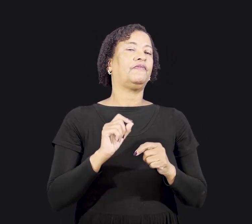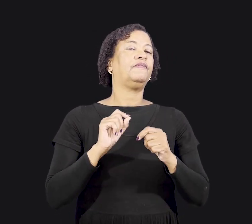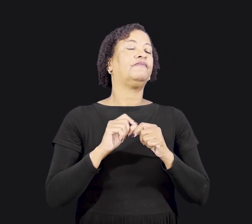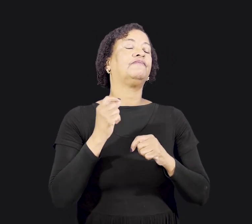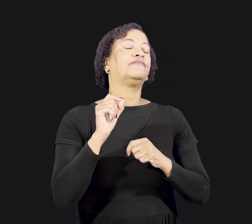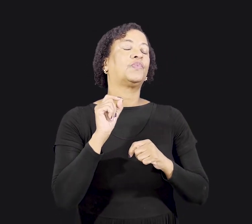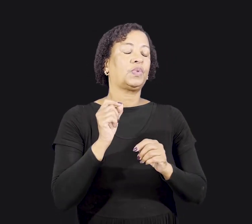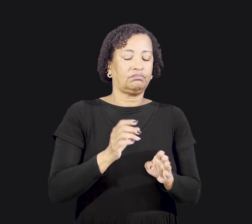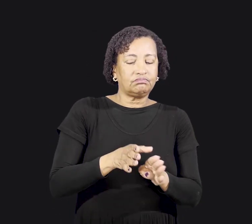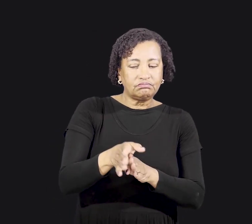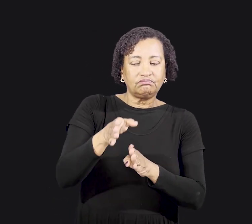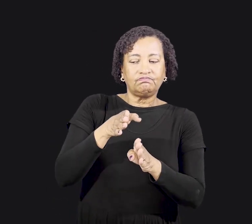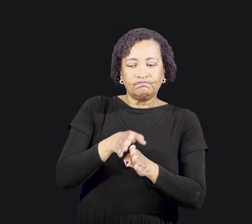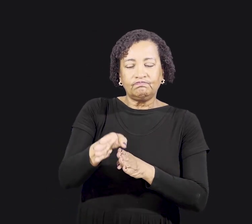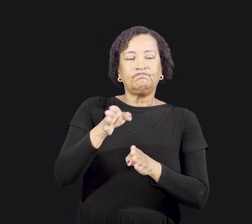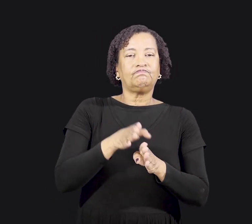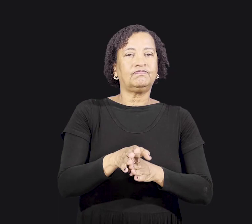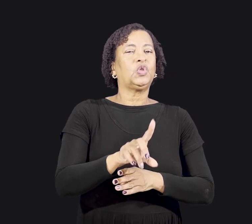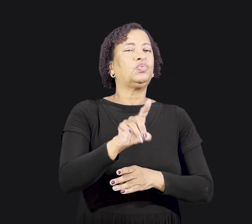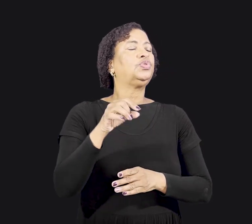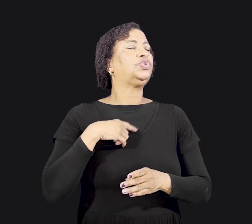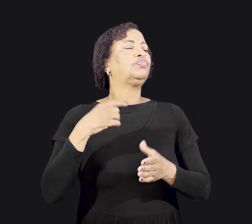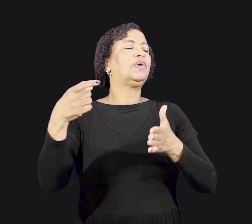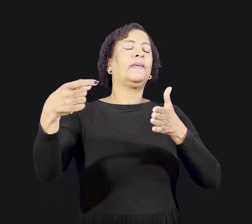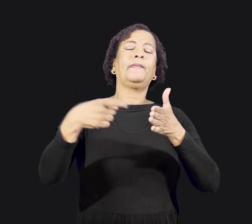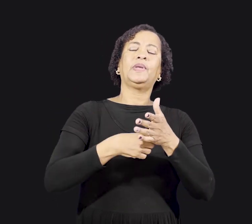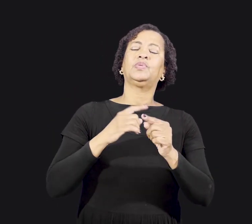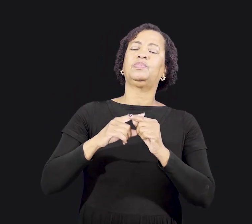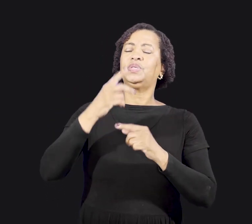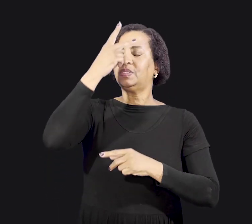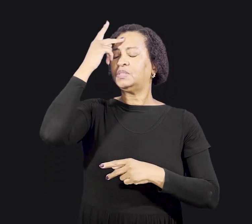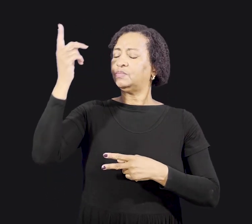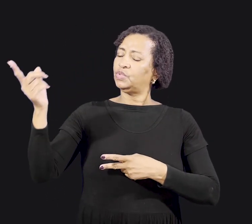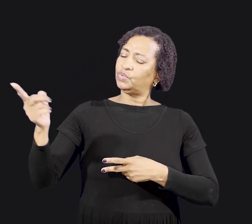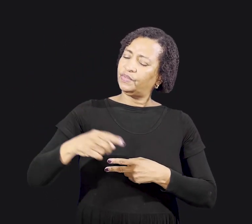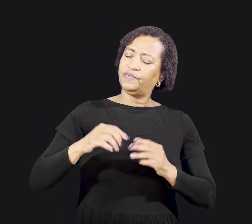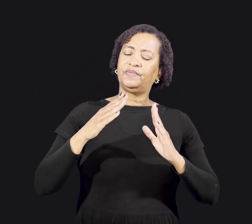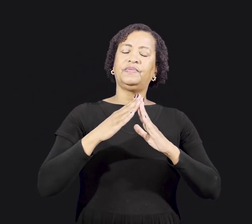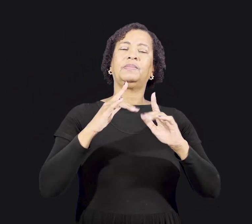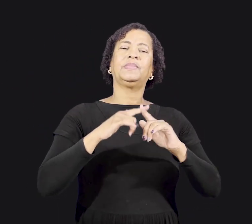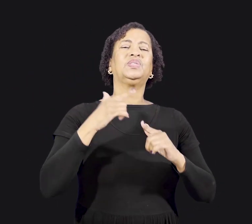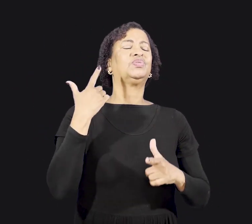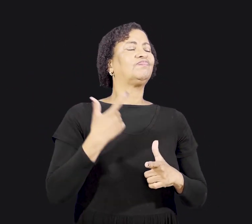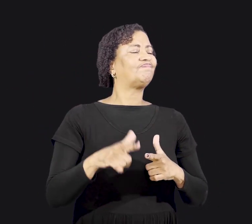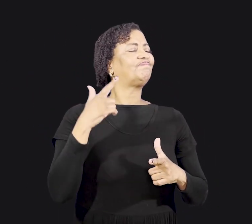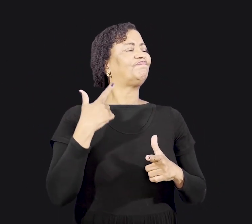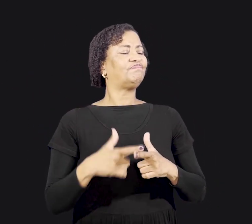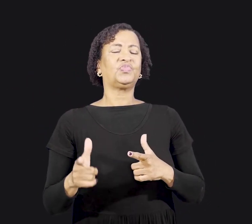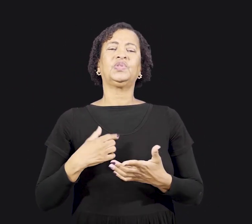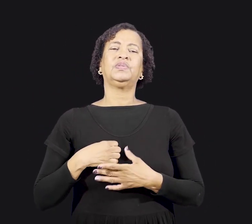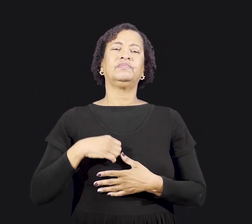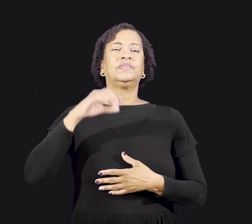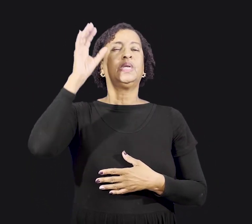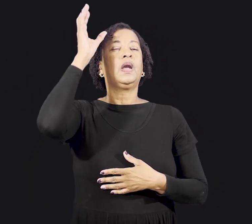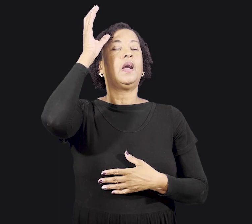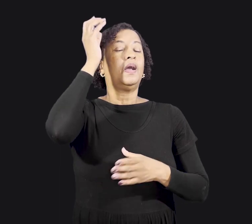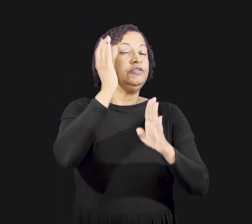aconselhando. Uma vez me peguei questionando por que as pessoas vêm para a igreja com tantos problemas. Descobri uma boa resposta